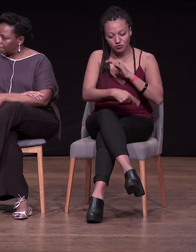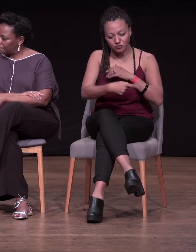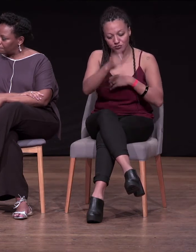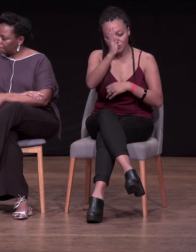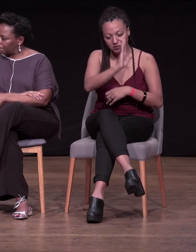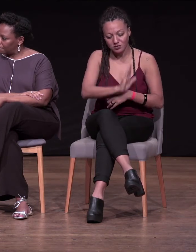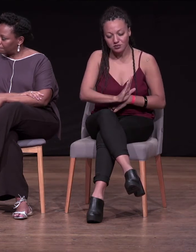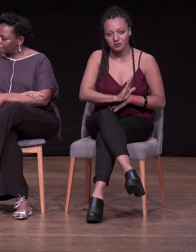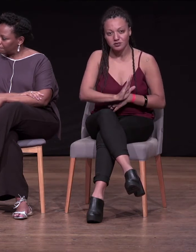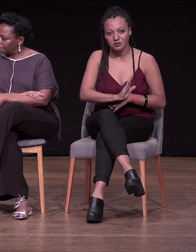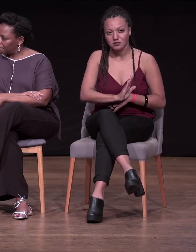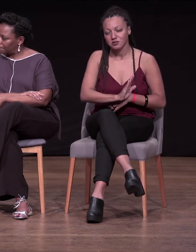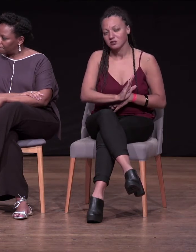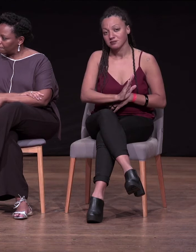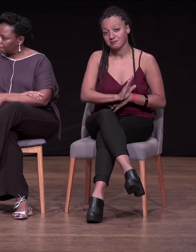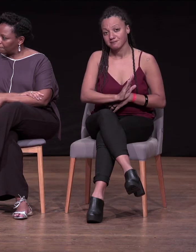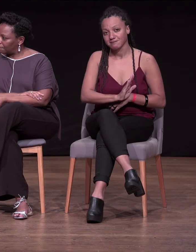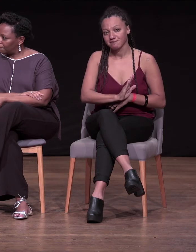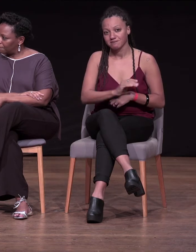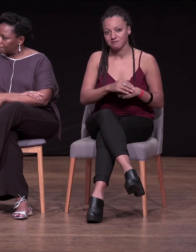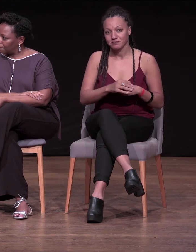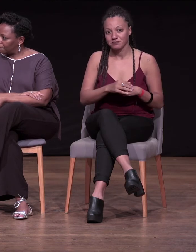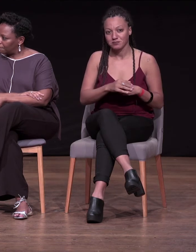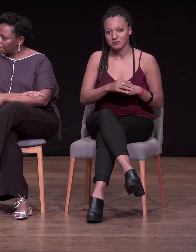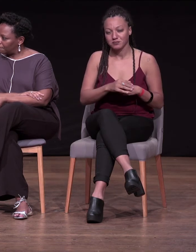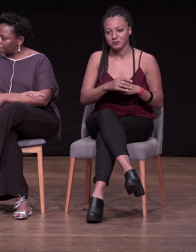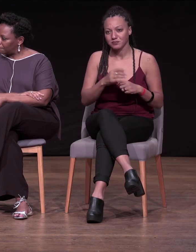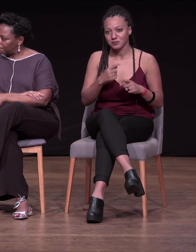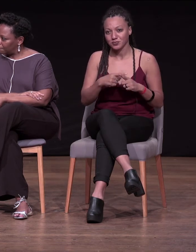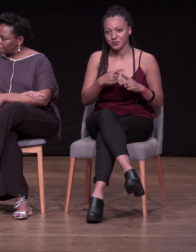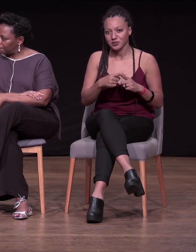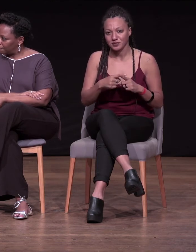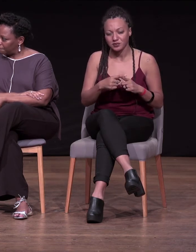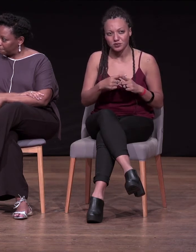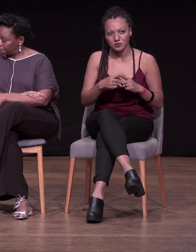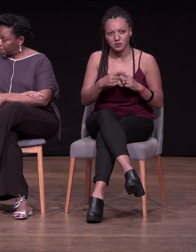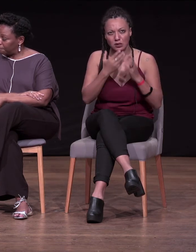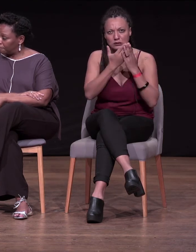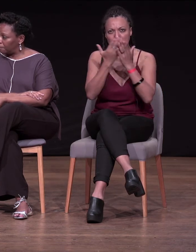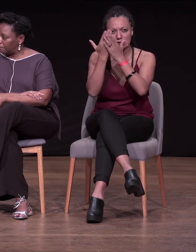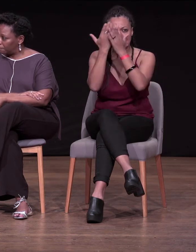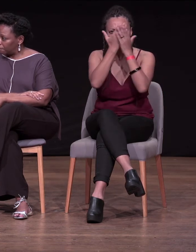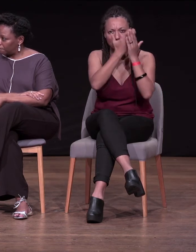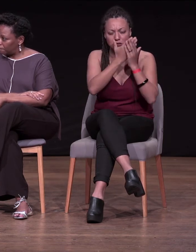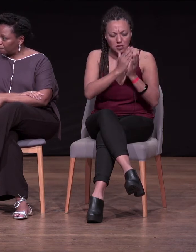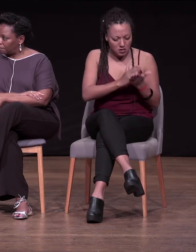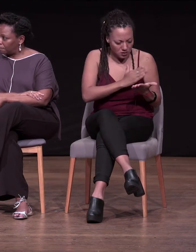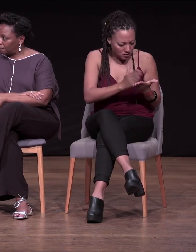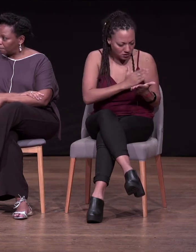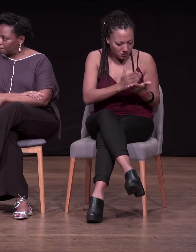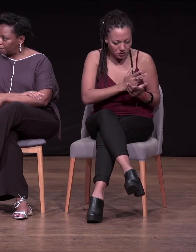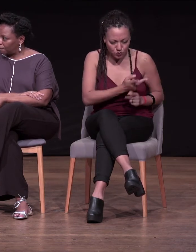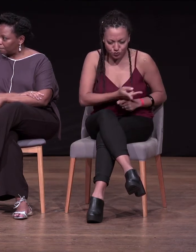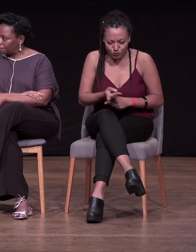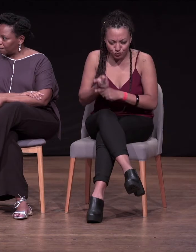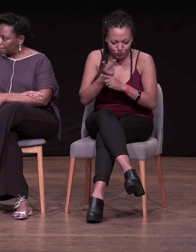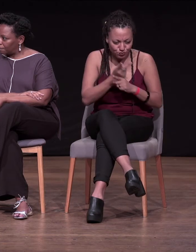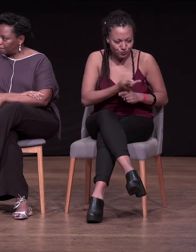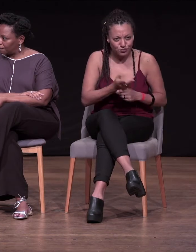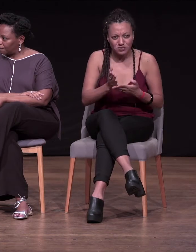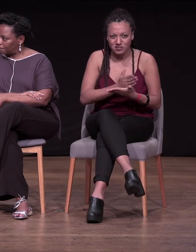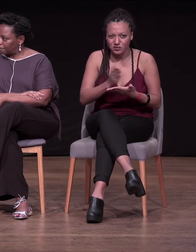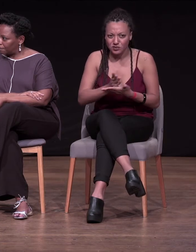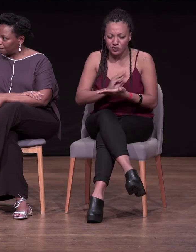Brasil, sem ainda ter que ficar sofrendo e buscando loucamente livros e livros que não são